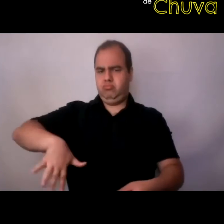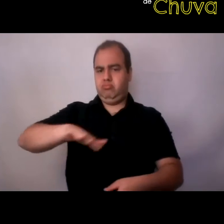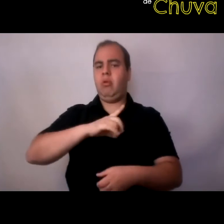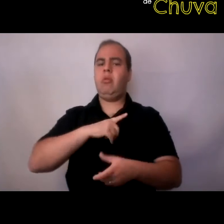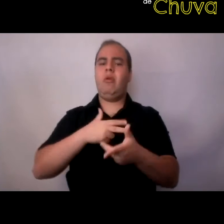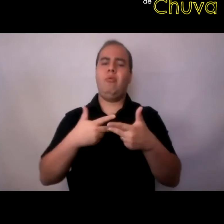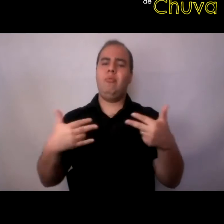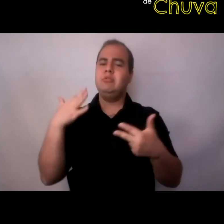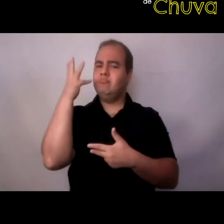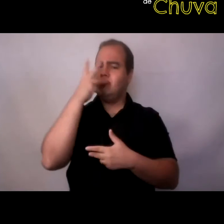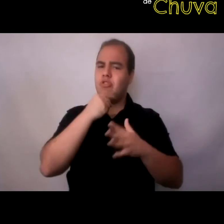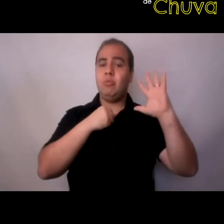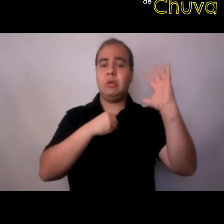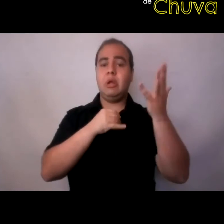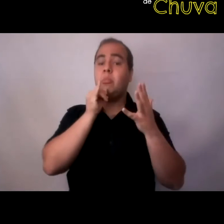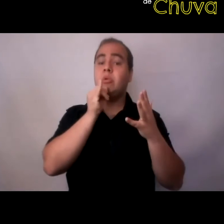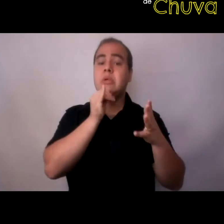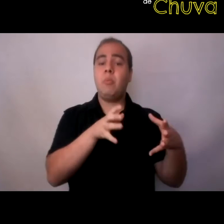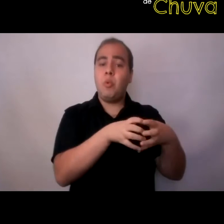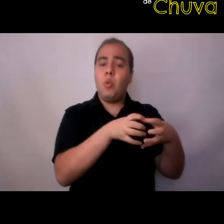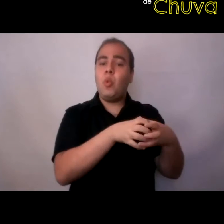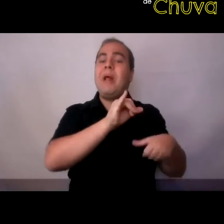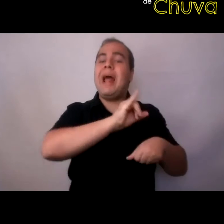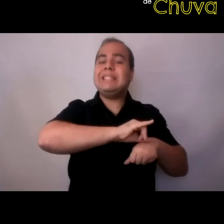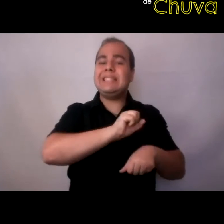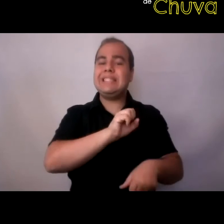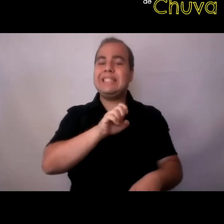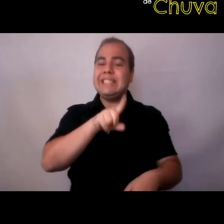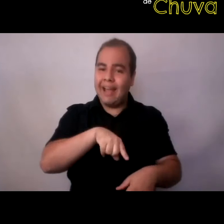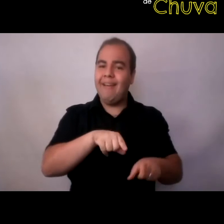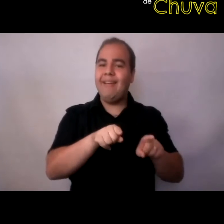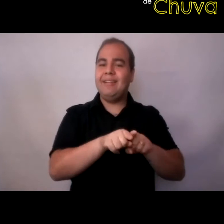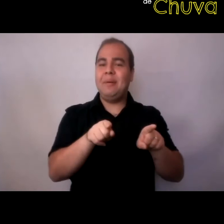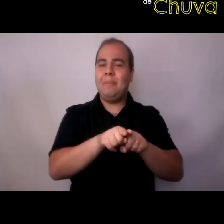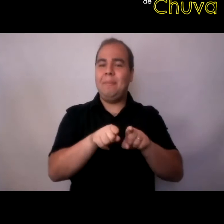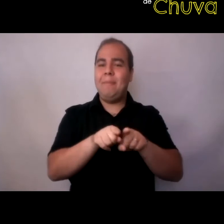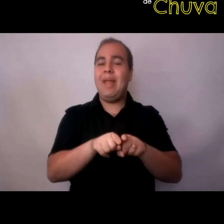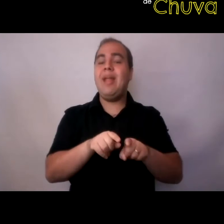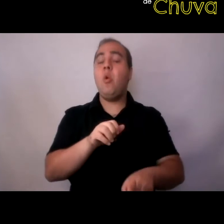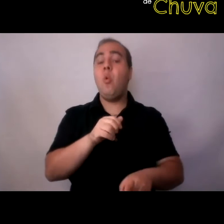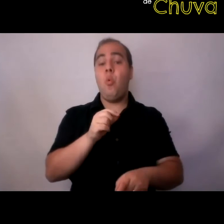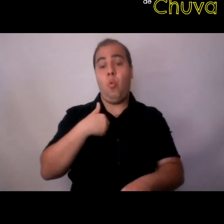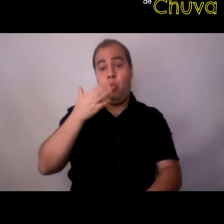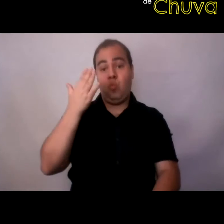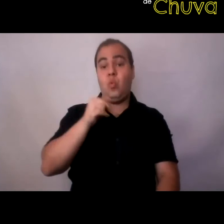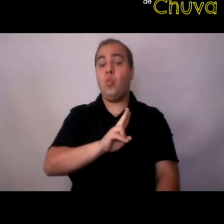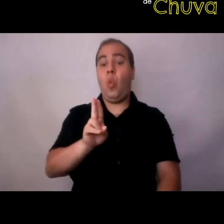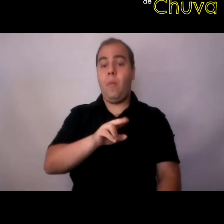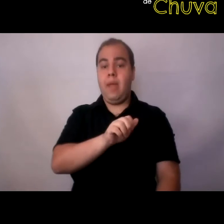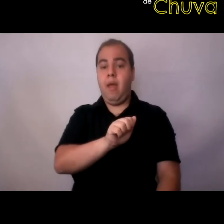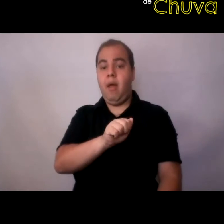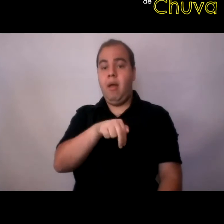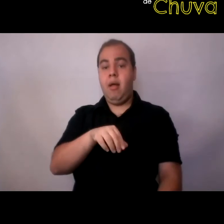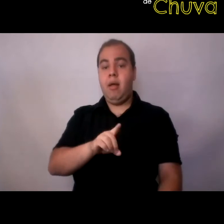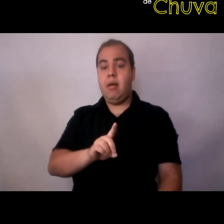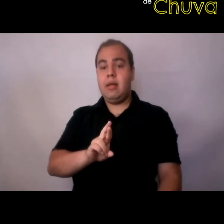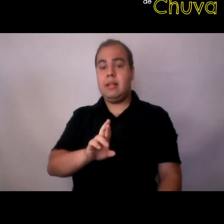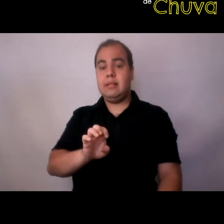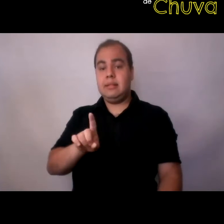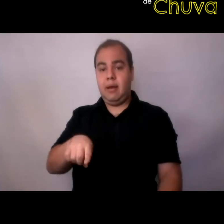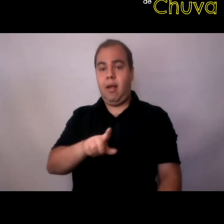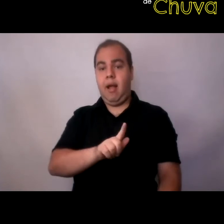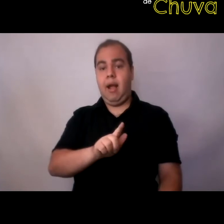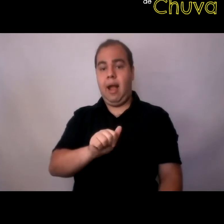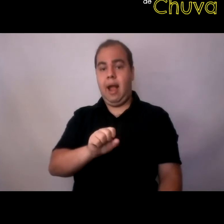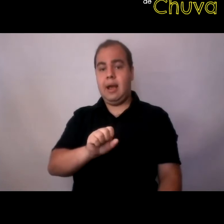pessoal da Sé, eu sei do André Graziano, que mencionou aqui, mas tenho certeza que tem outras tantas